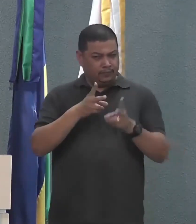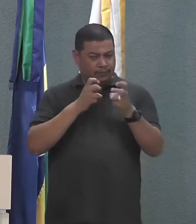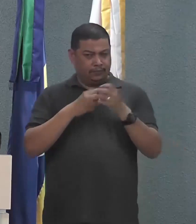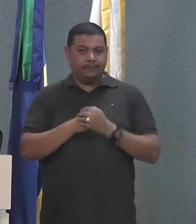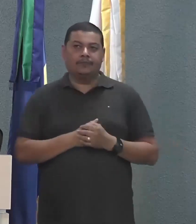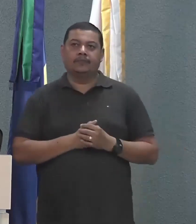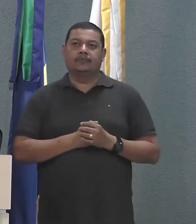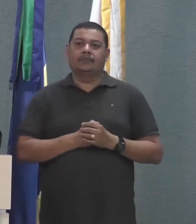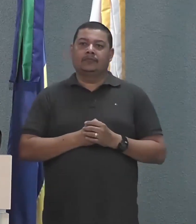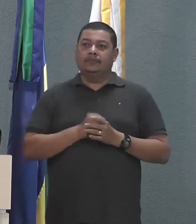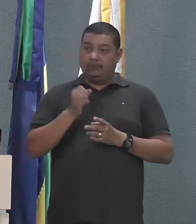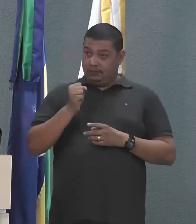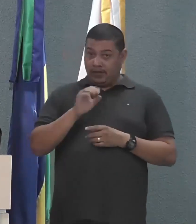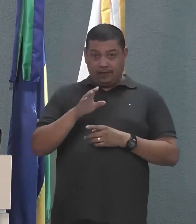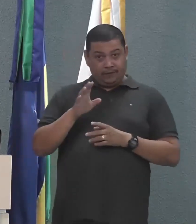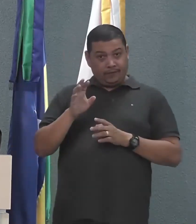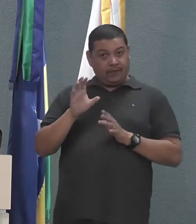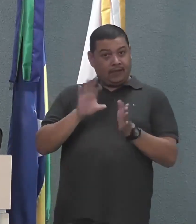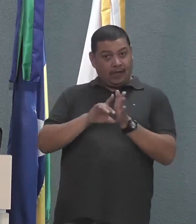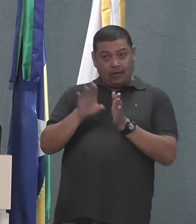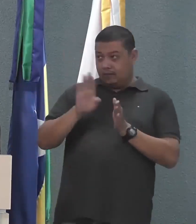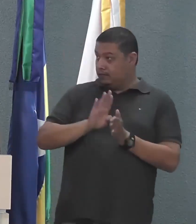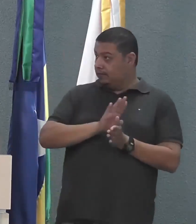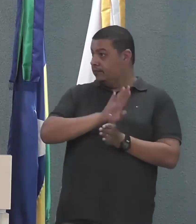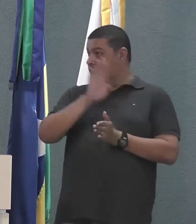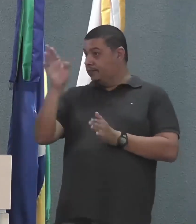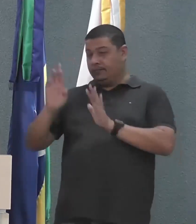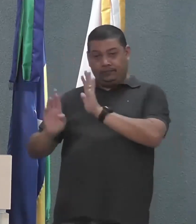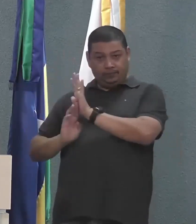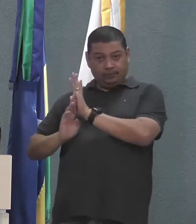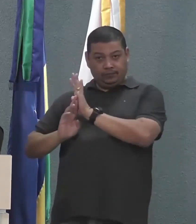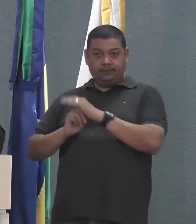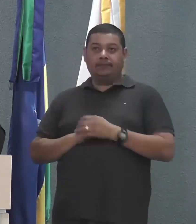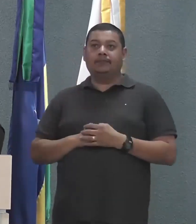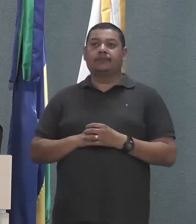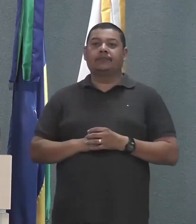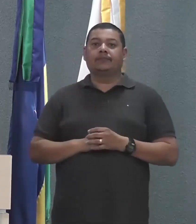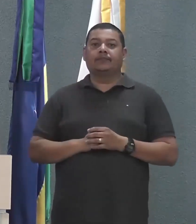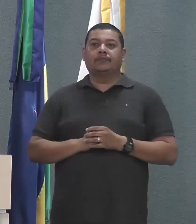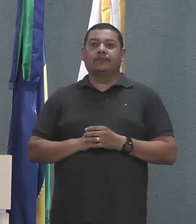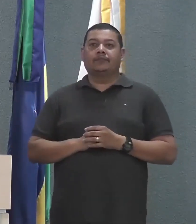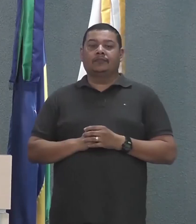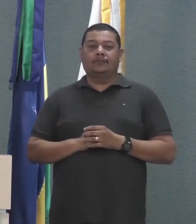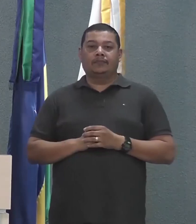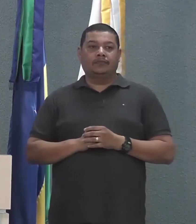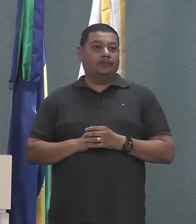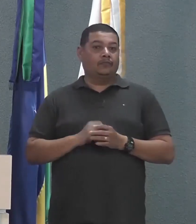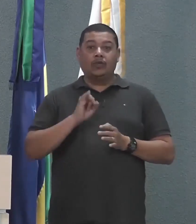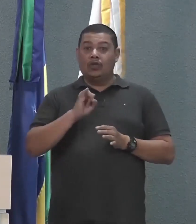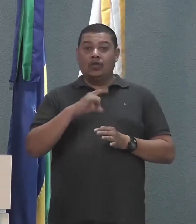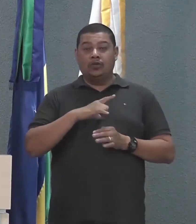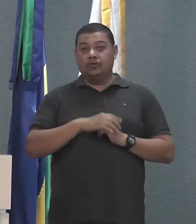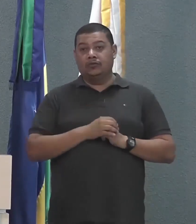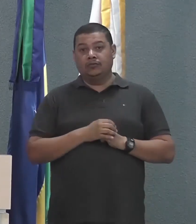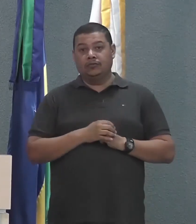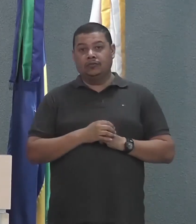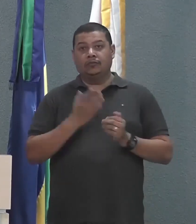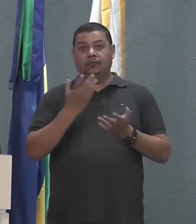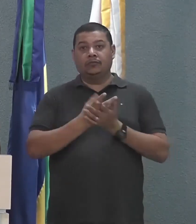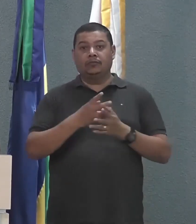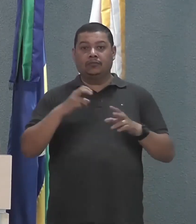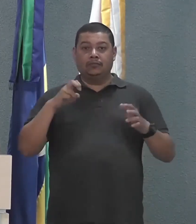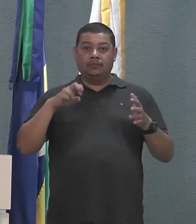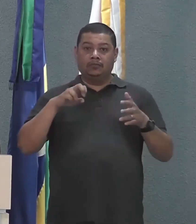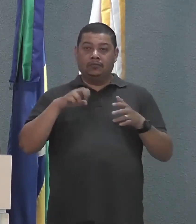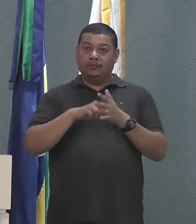e principalmente quem vai para lá, tem algumas pessoas que trabalham aqui nos gabinetes e moram lá, que a única forma de você diminuir o acidente é